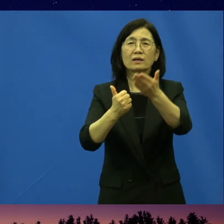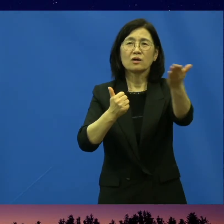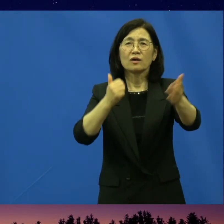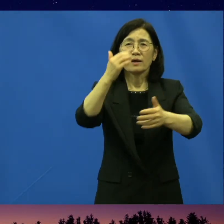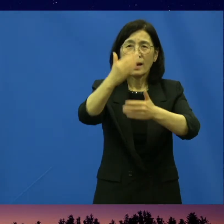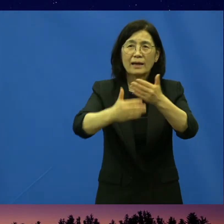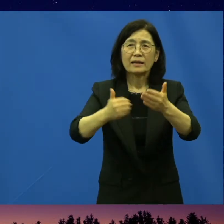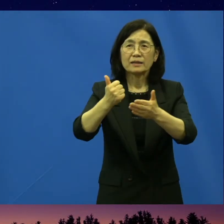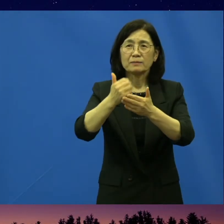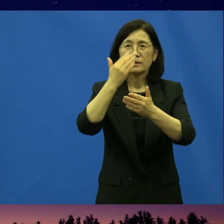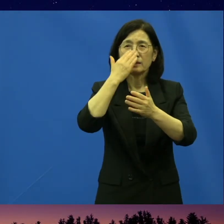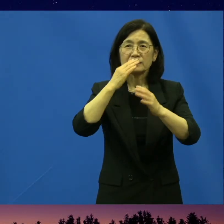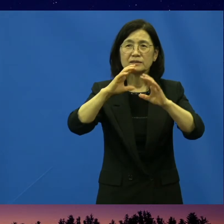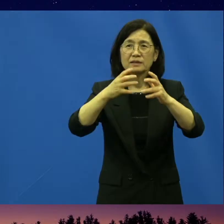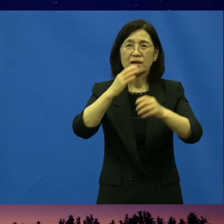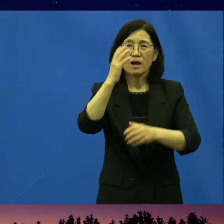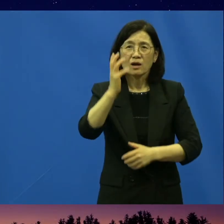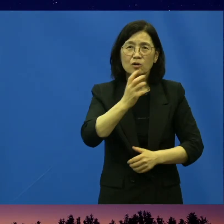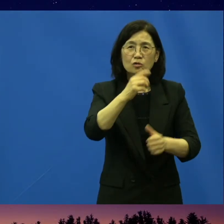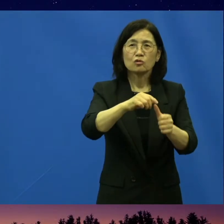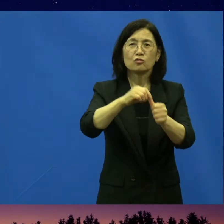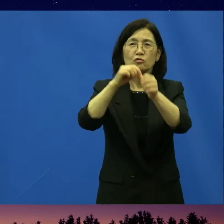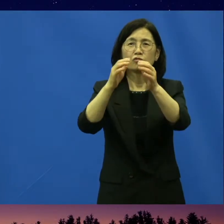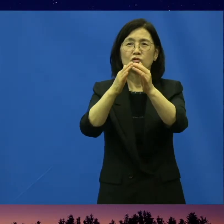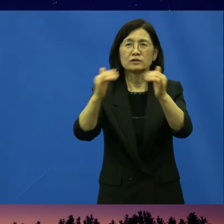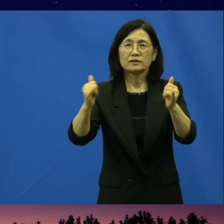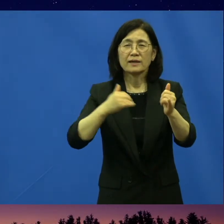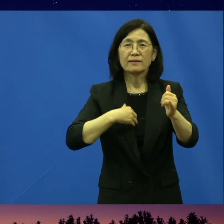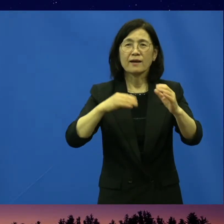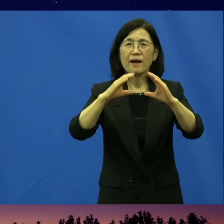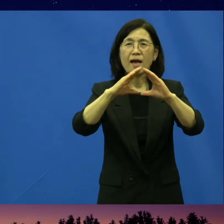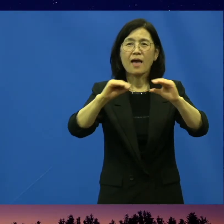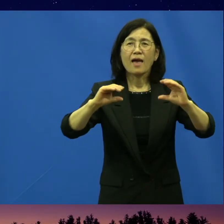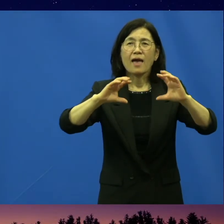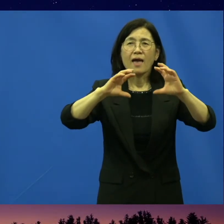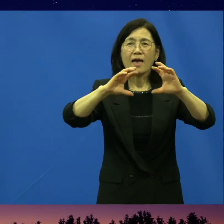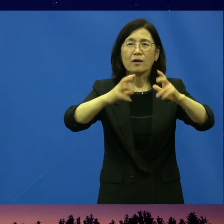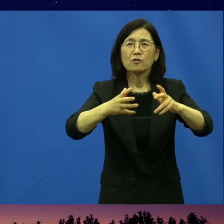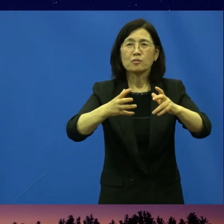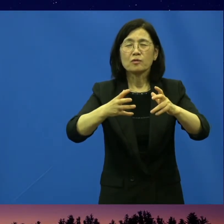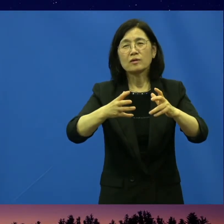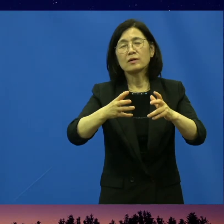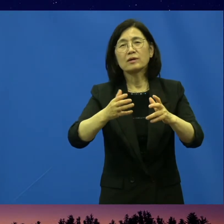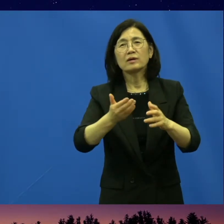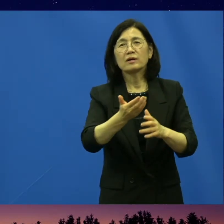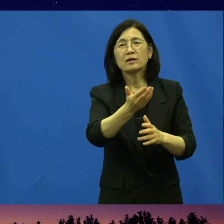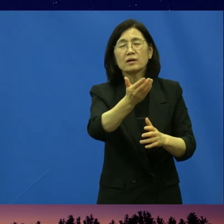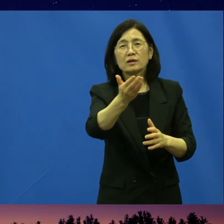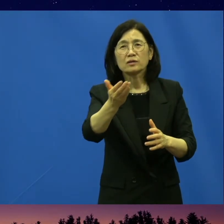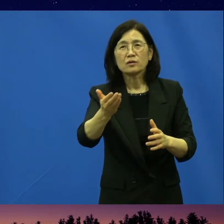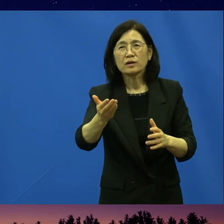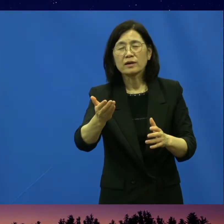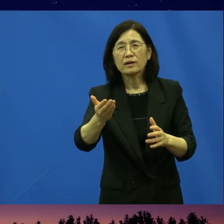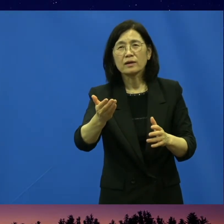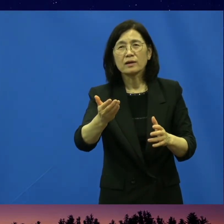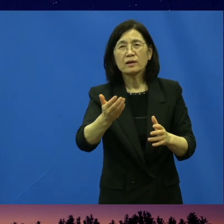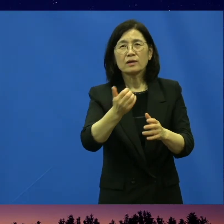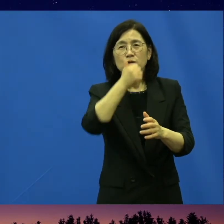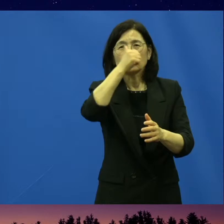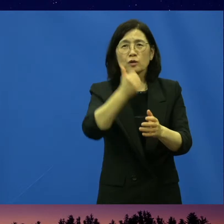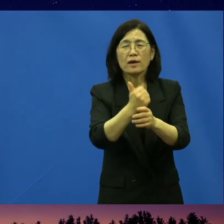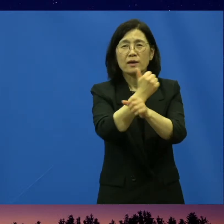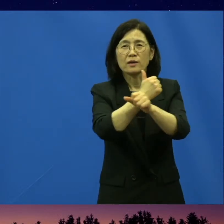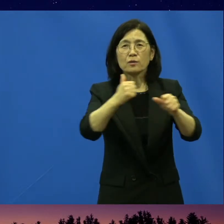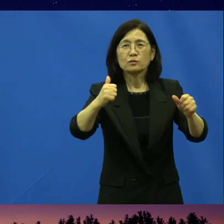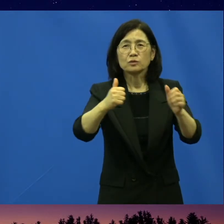이스라엘의 거룩하니요 내 구원자임이라. 내가 애굽을 내 속량물로 구스와 스바를 너를 대신하여 주노라. 내가 내